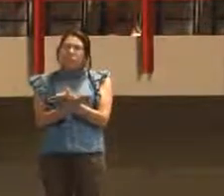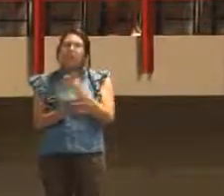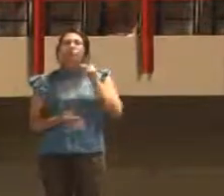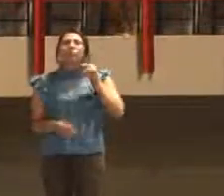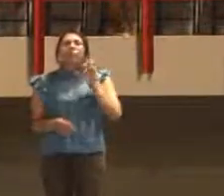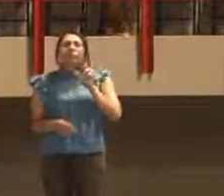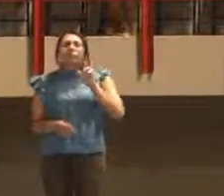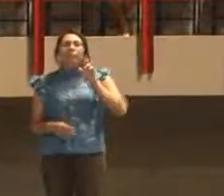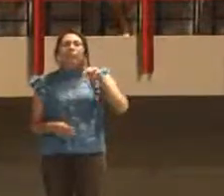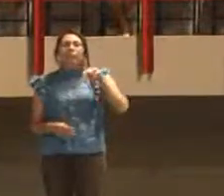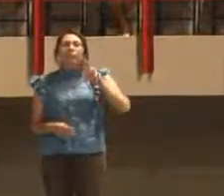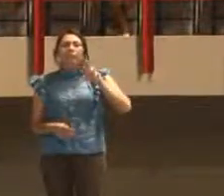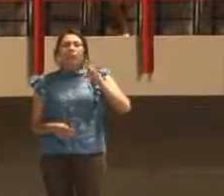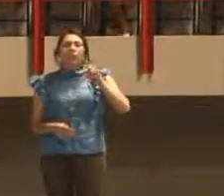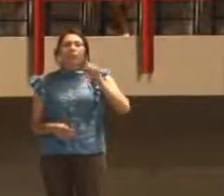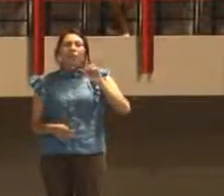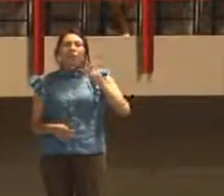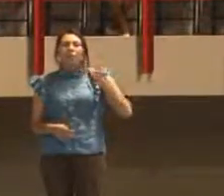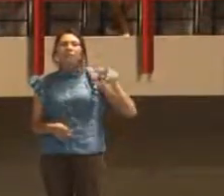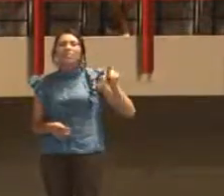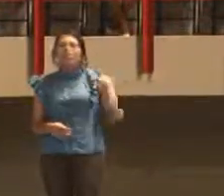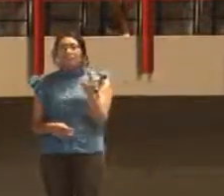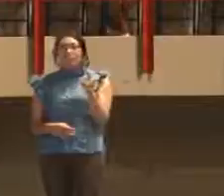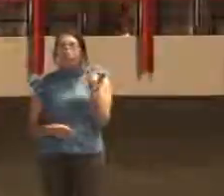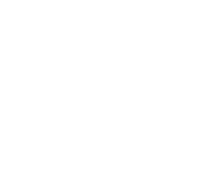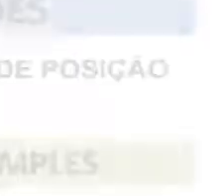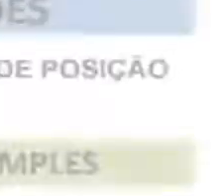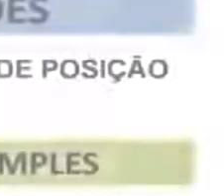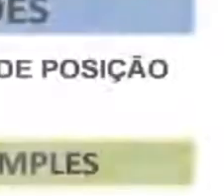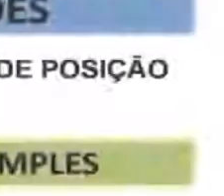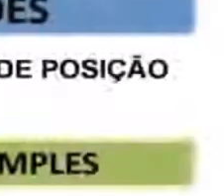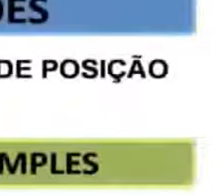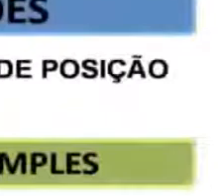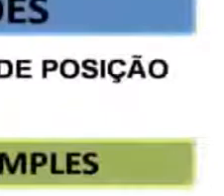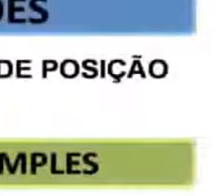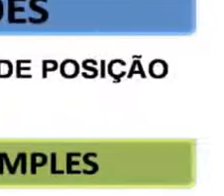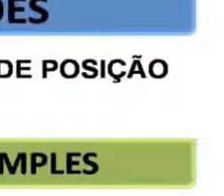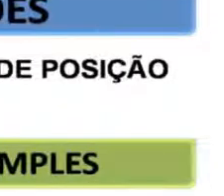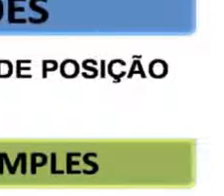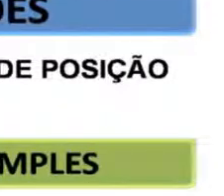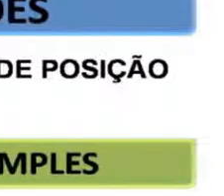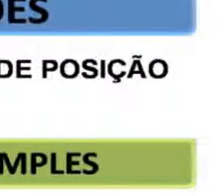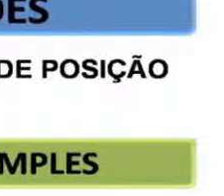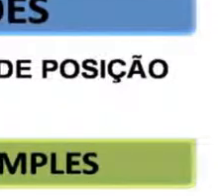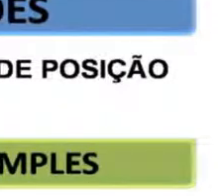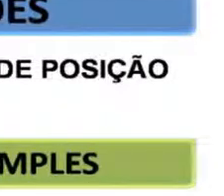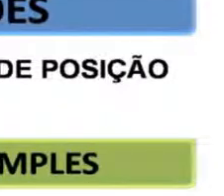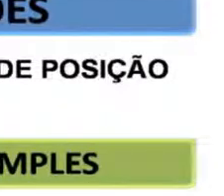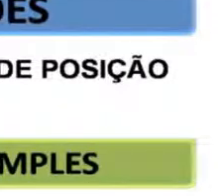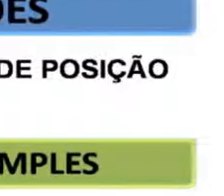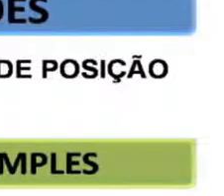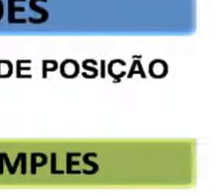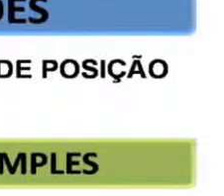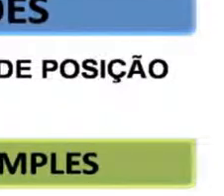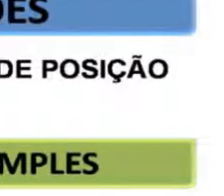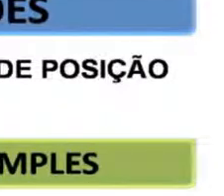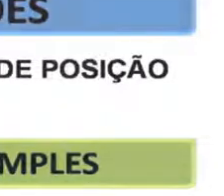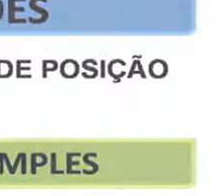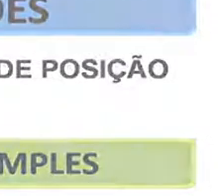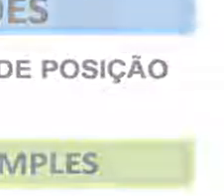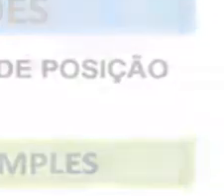encontrar na prova que são questões de permutação. O que é permutar? É trocar a posição dos